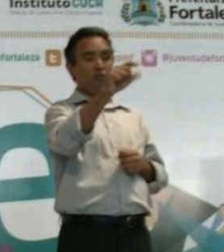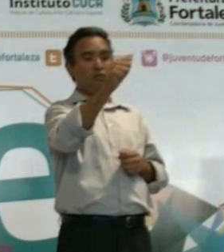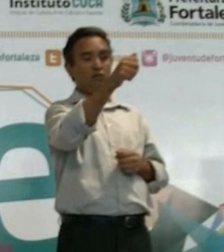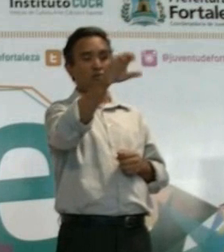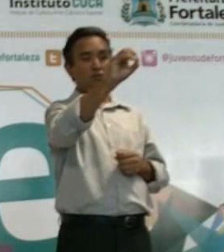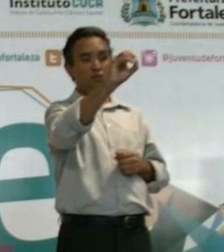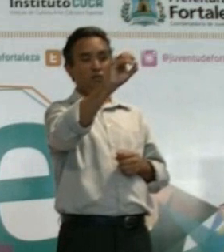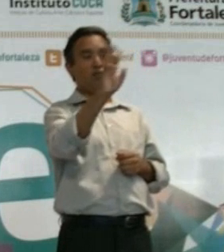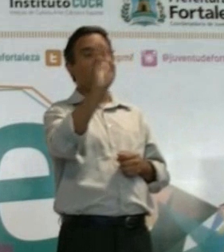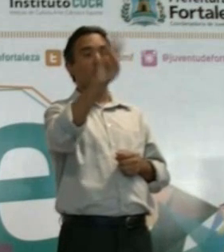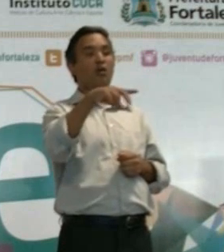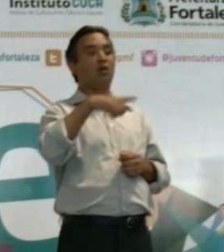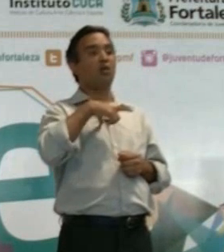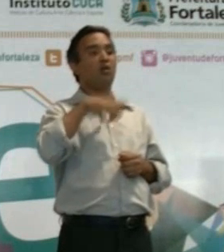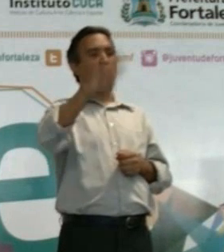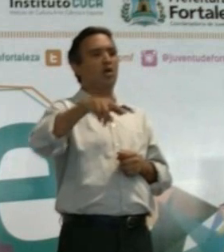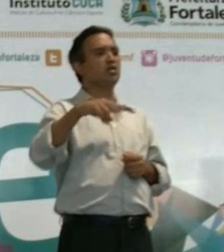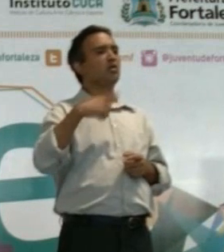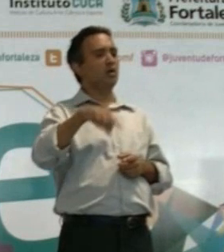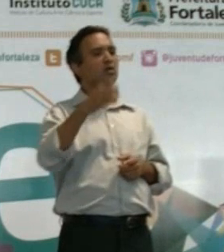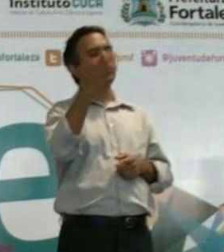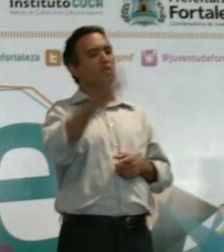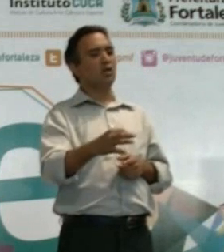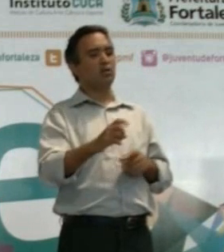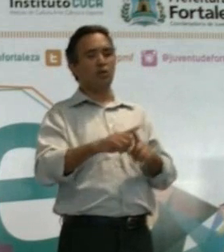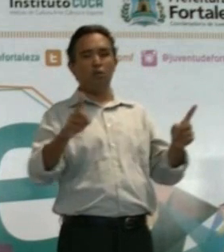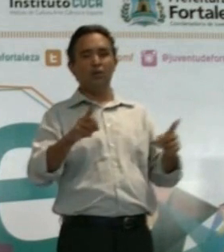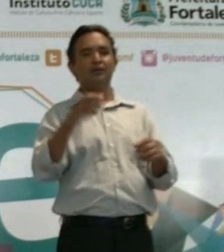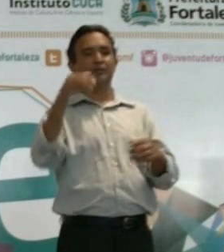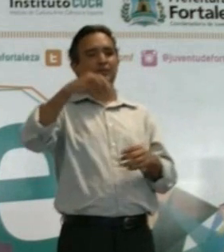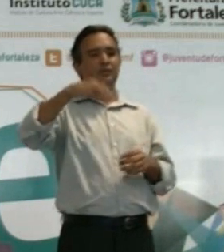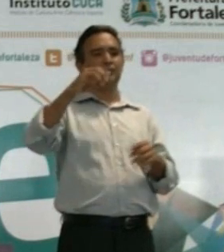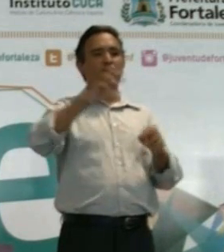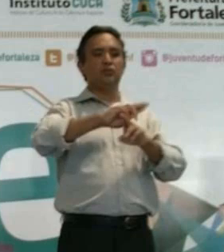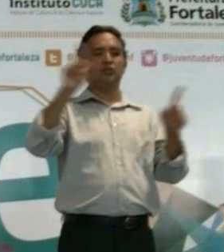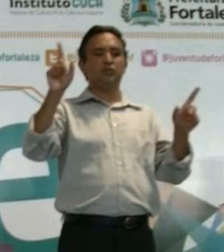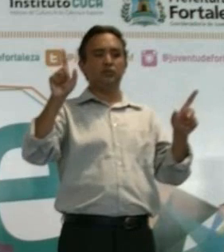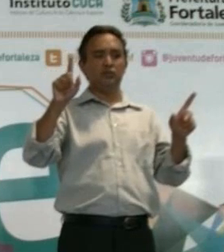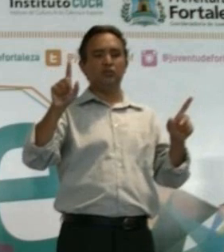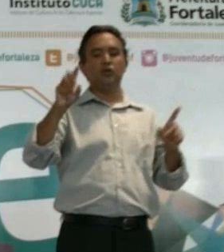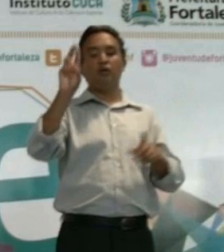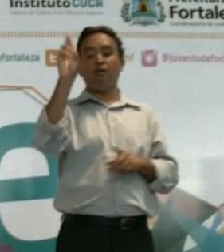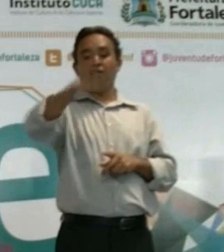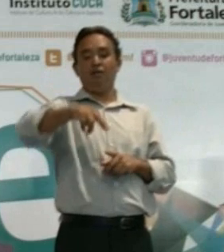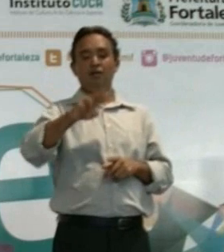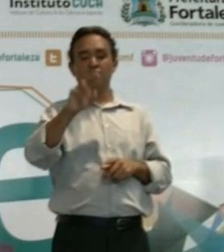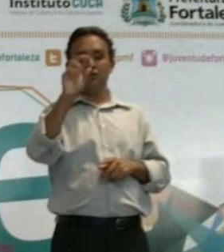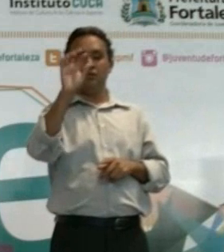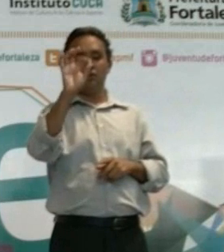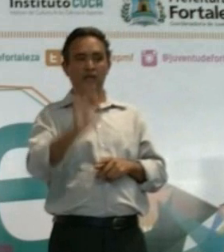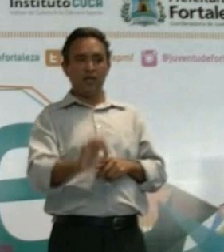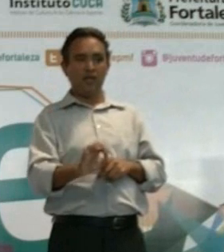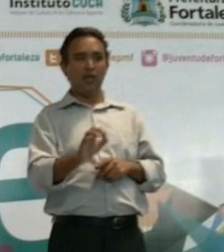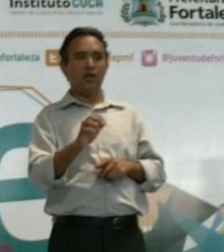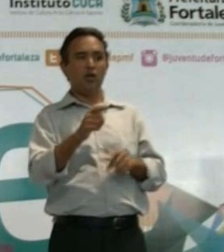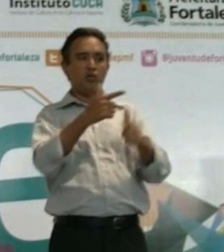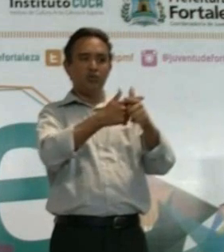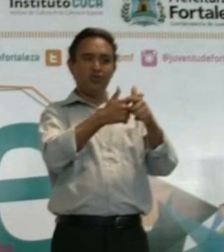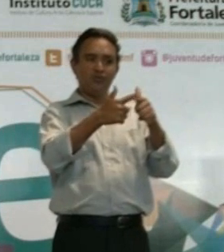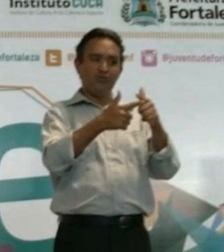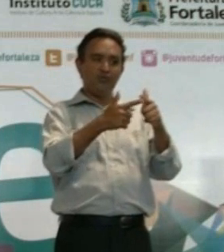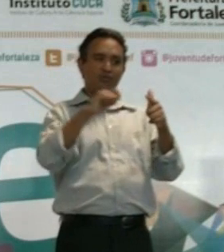matemática? Ter razão é você estar certo uma coisa, né? Mas na matemática não é bem isso. Na matemática, razão é o quê? Uma